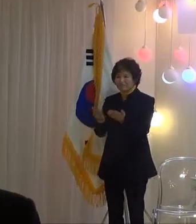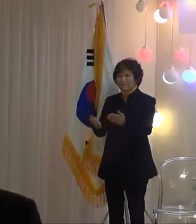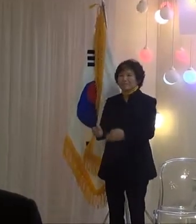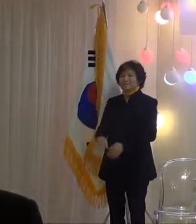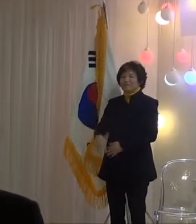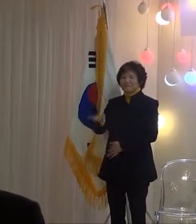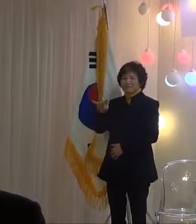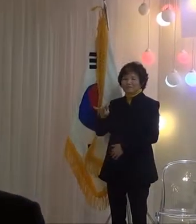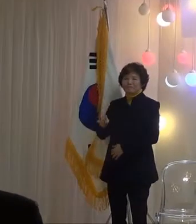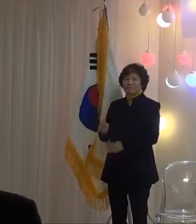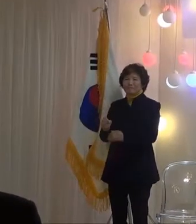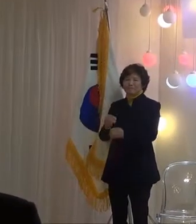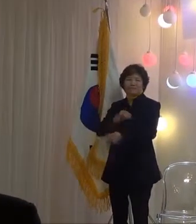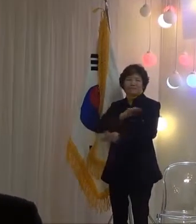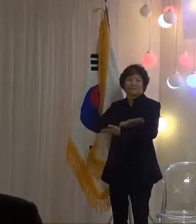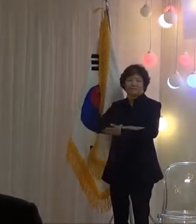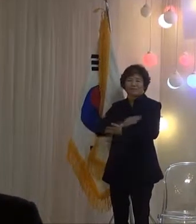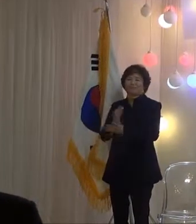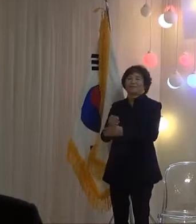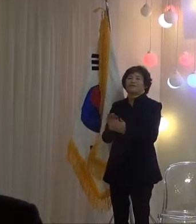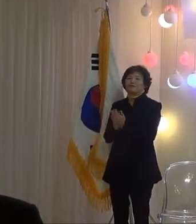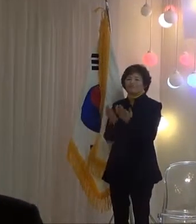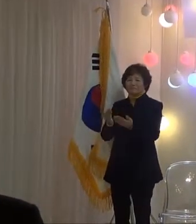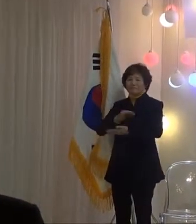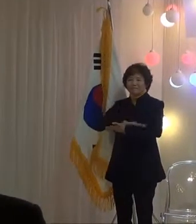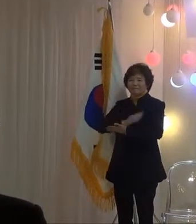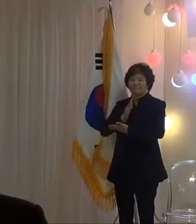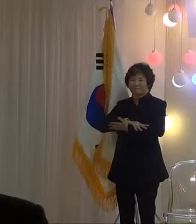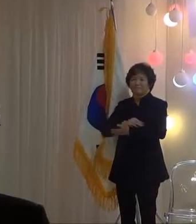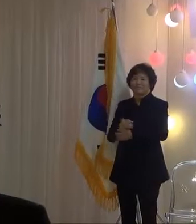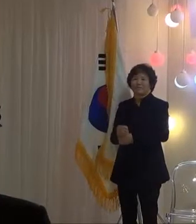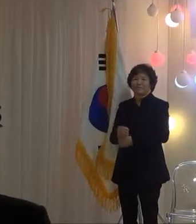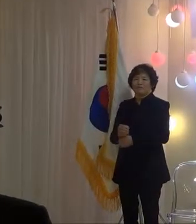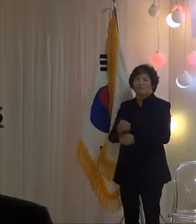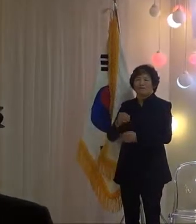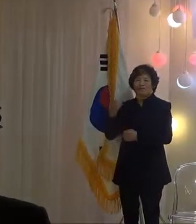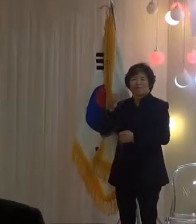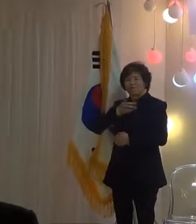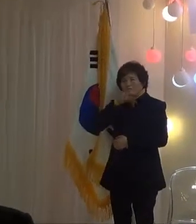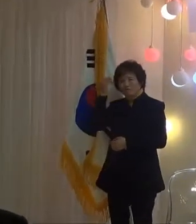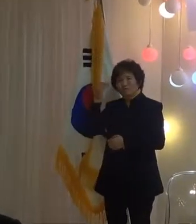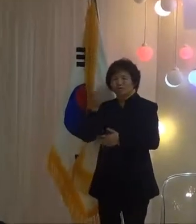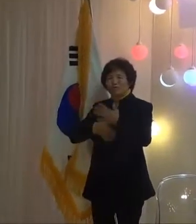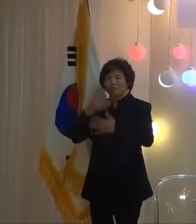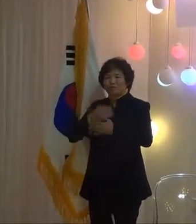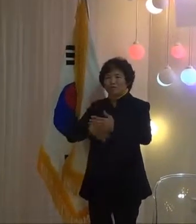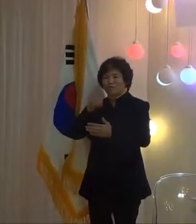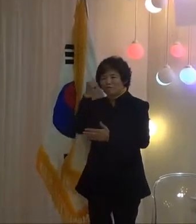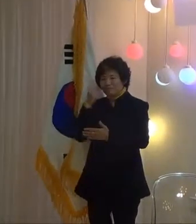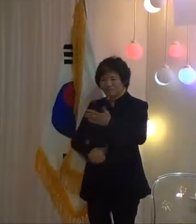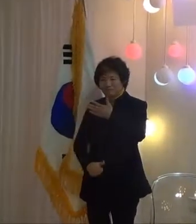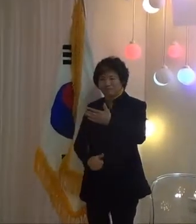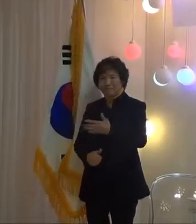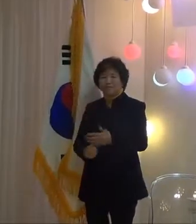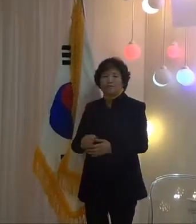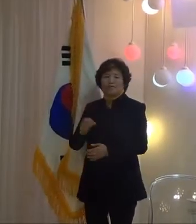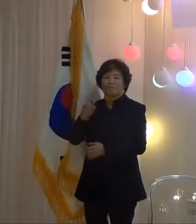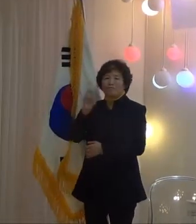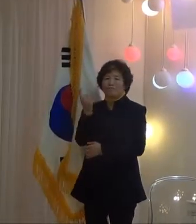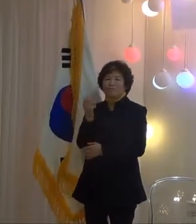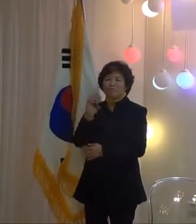첫 번째 책을 냈을 때 몽돌이 영화에 빠졌을 때거든요. 다른 의미를 떠나서 몽돌이란